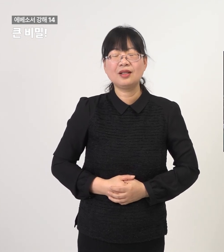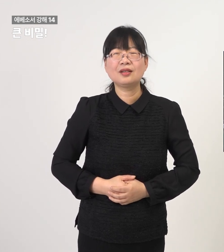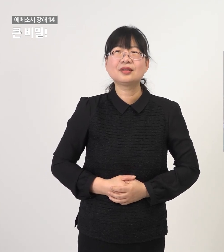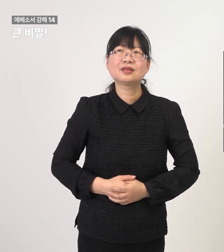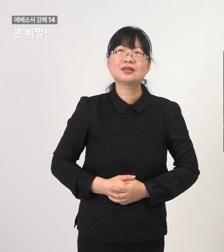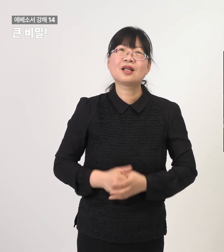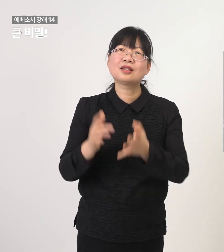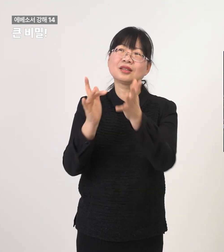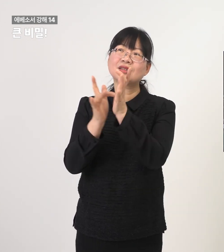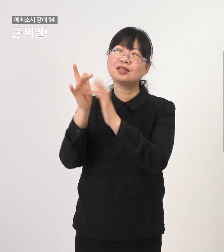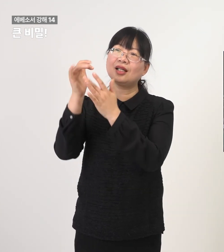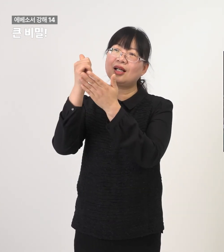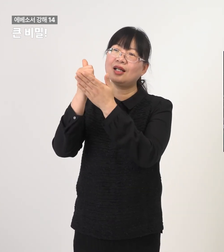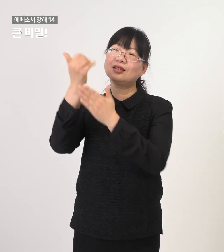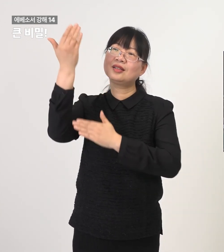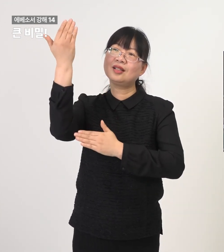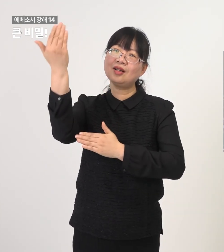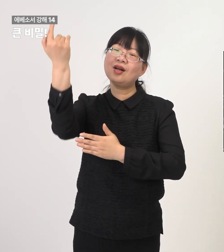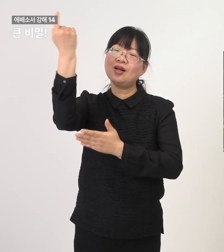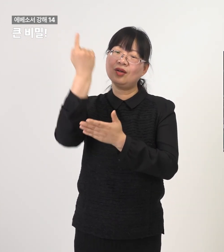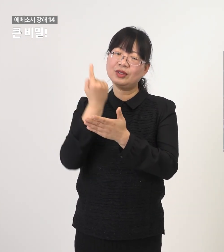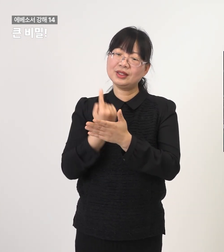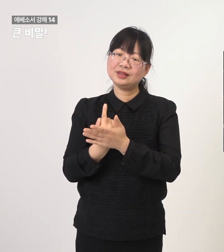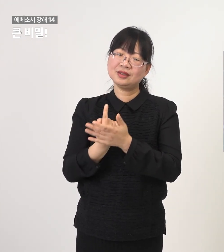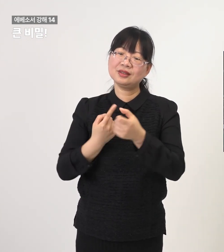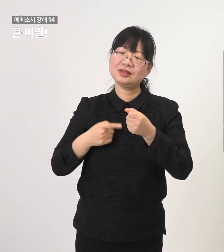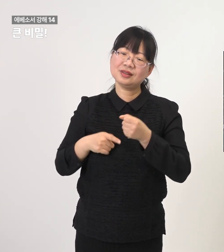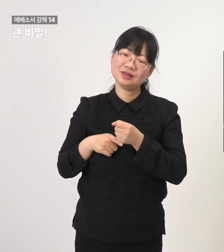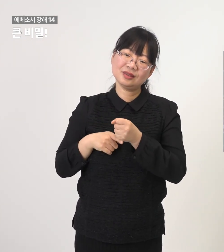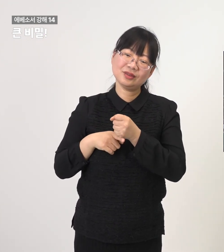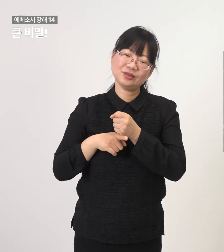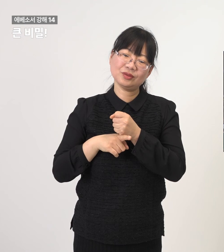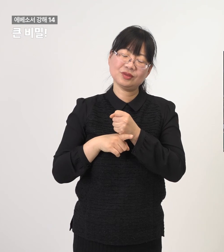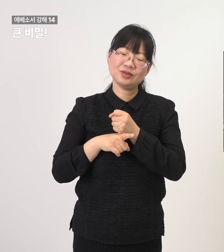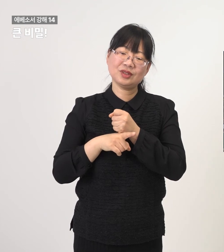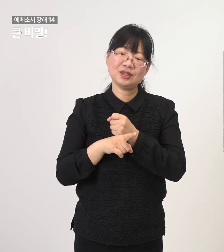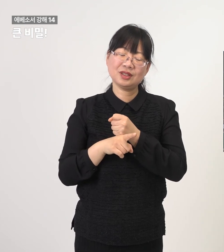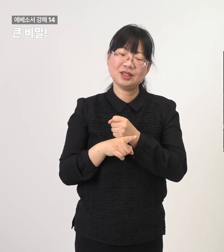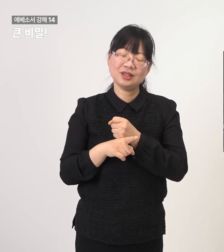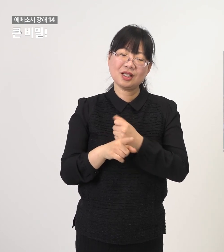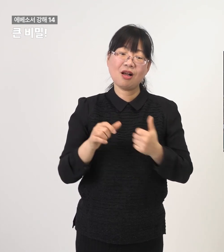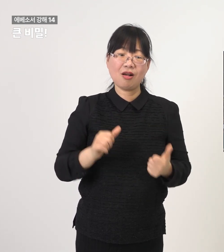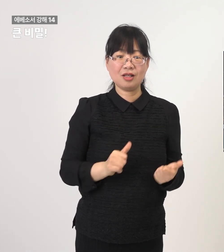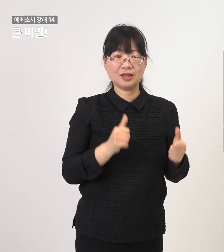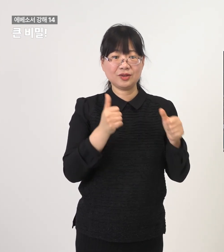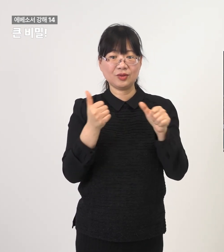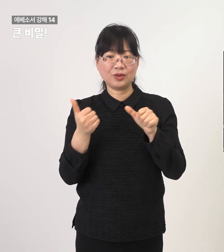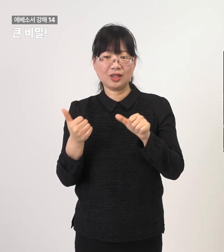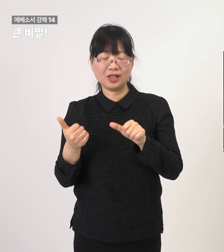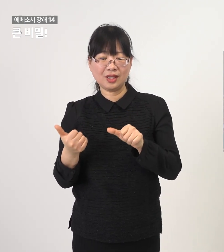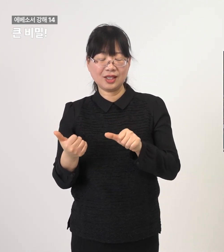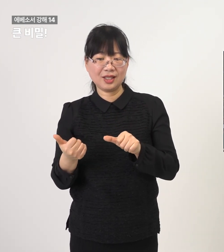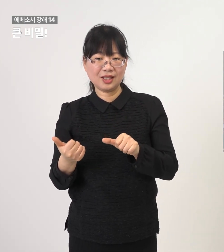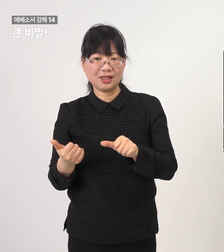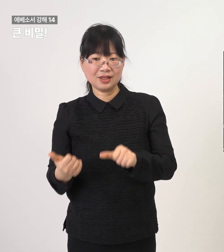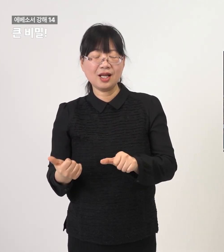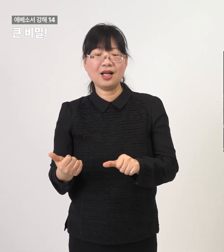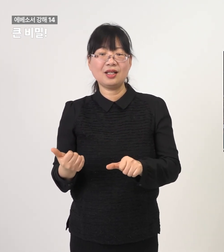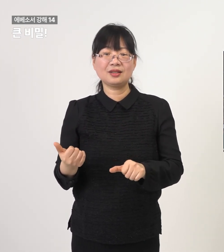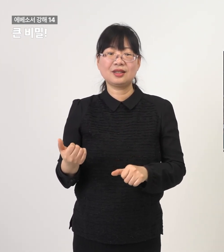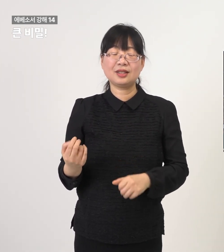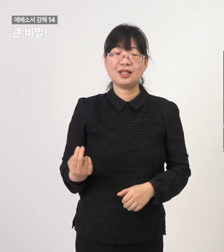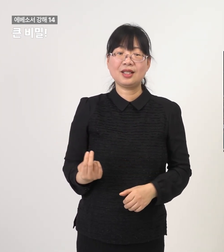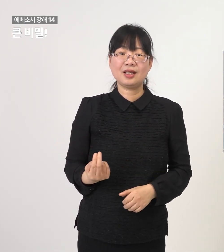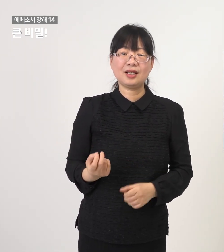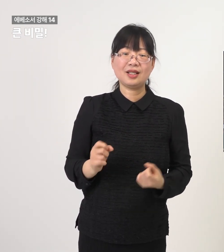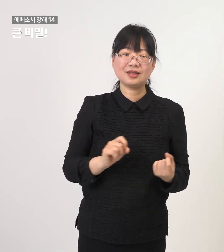그가 이 땅에 오신 이유 죽어야